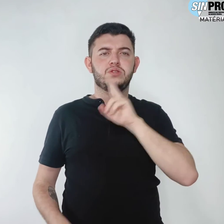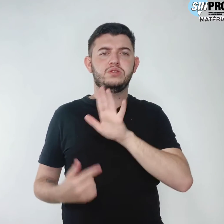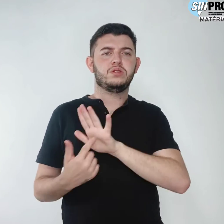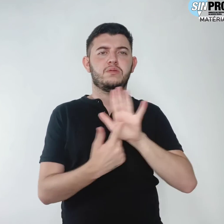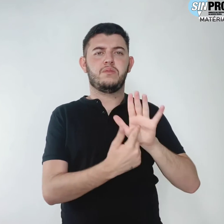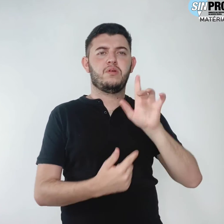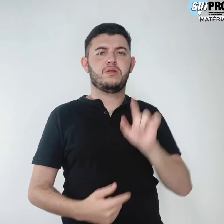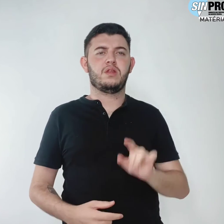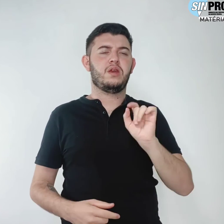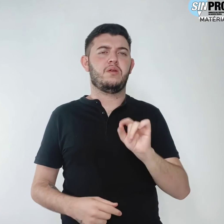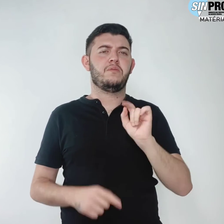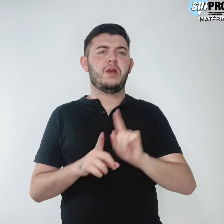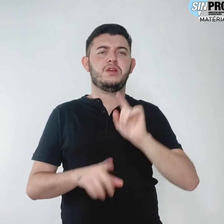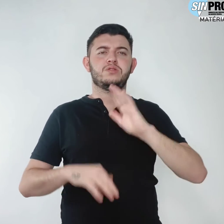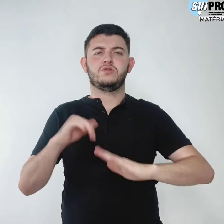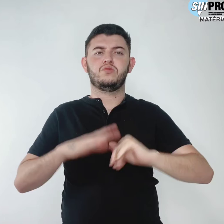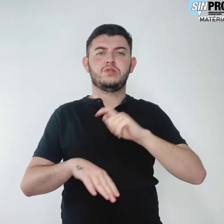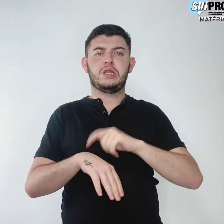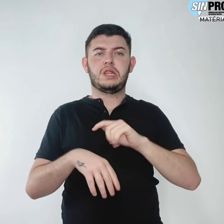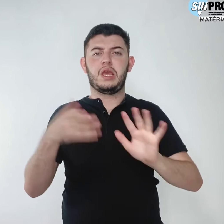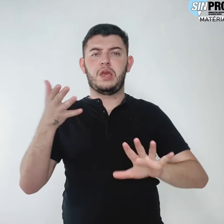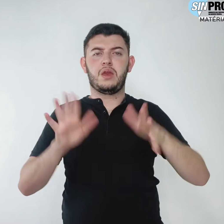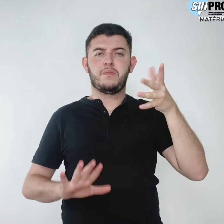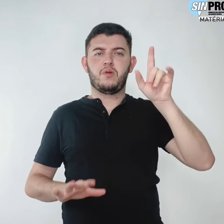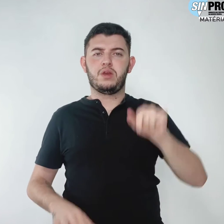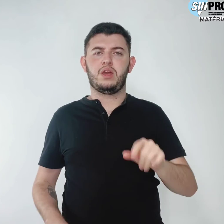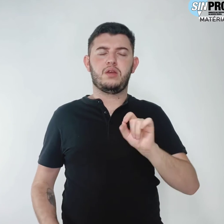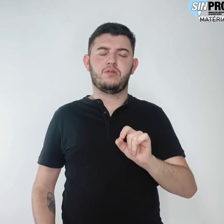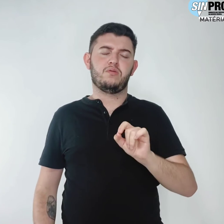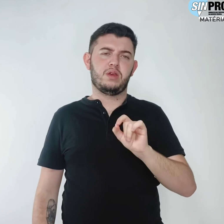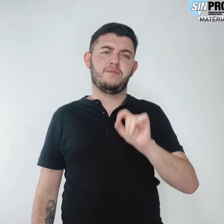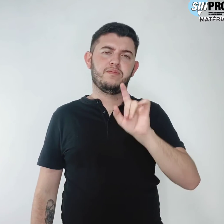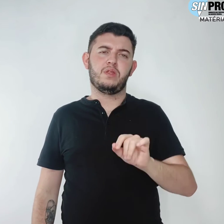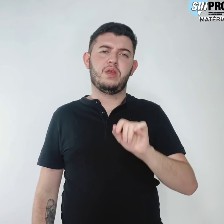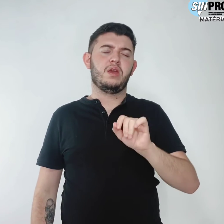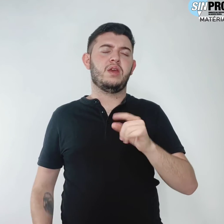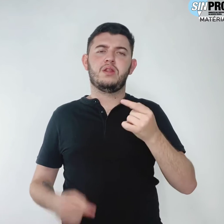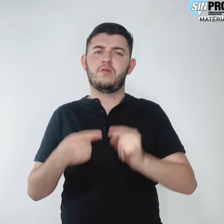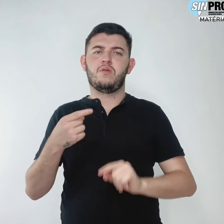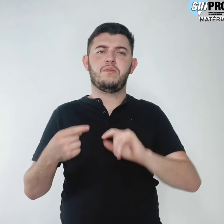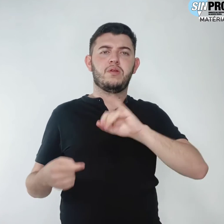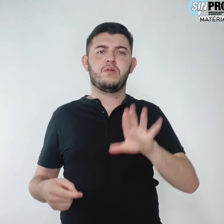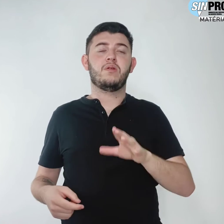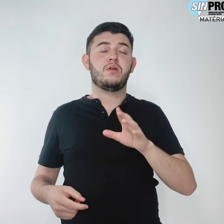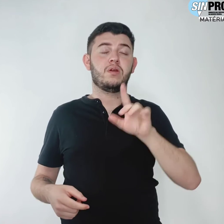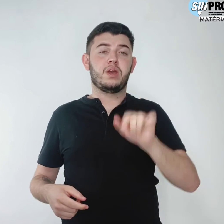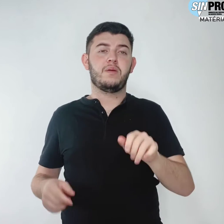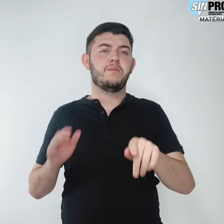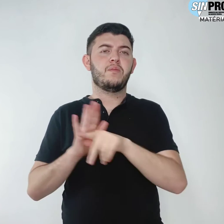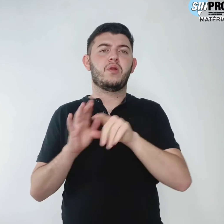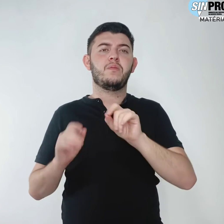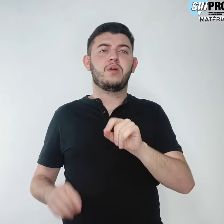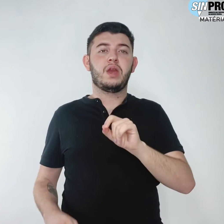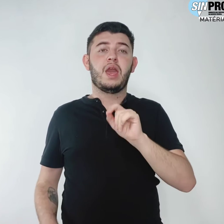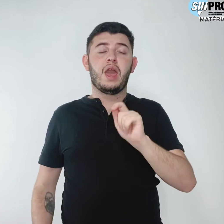urgência, revela uma atitude intempestiva e inoportuna do presidente da Casa Parlamentar, Arthur